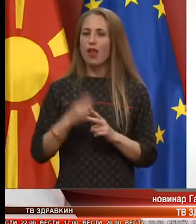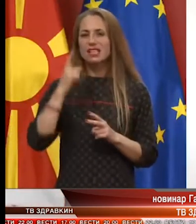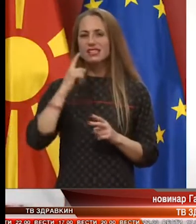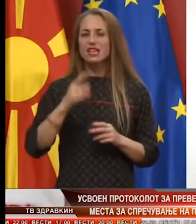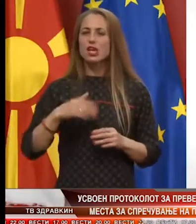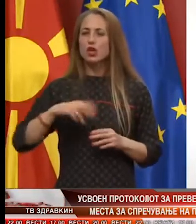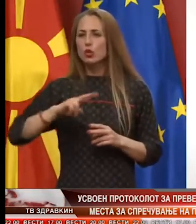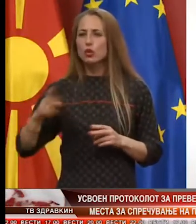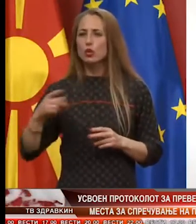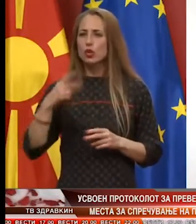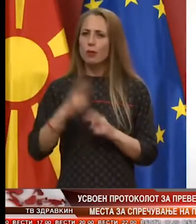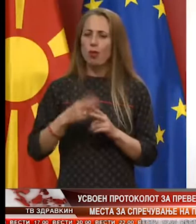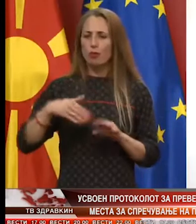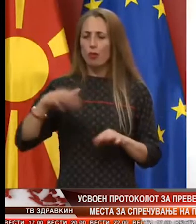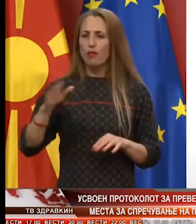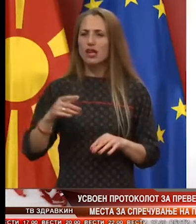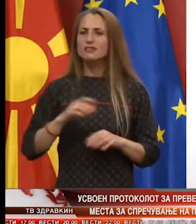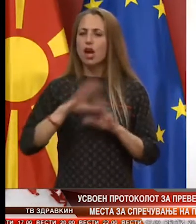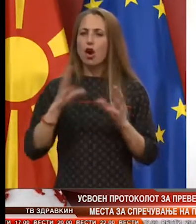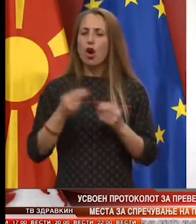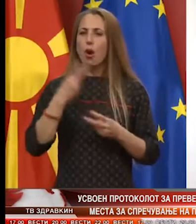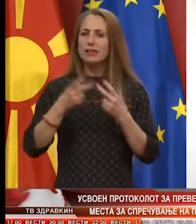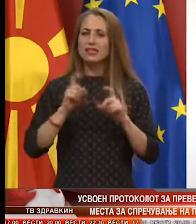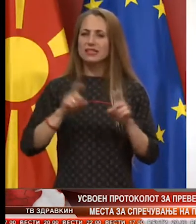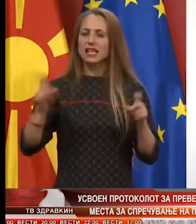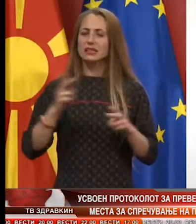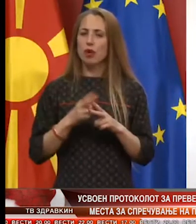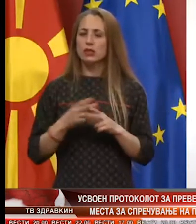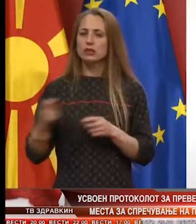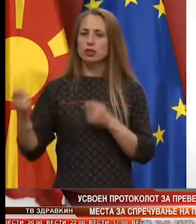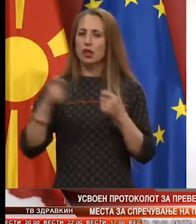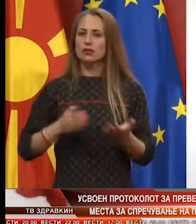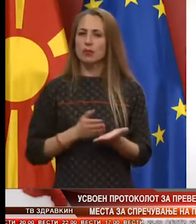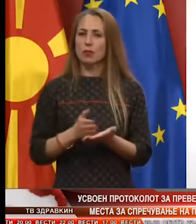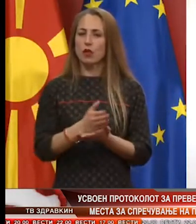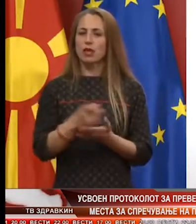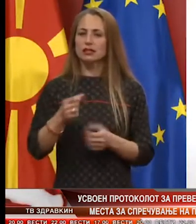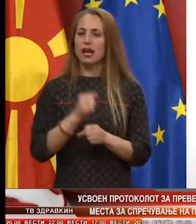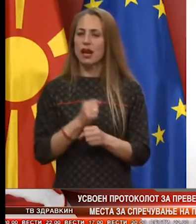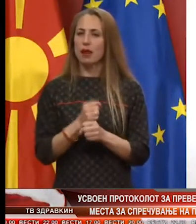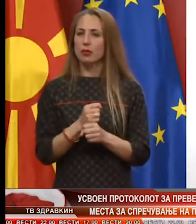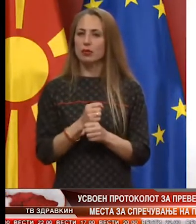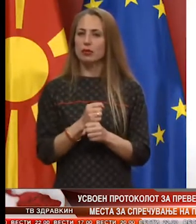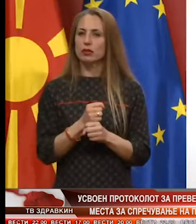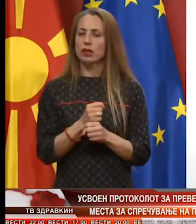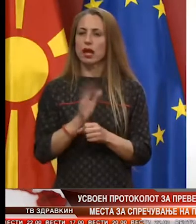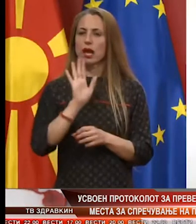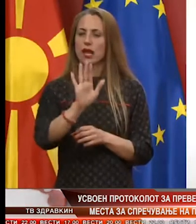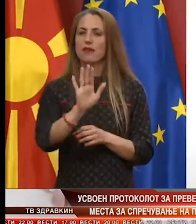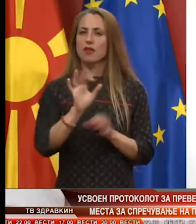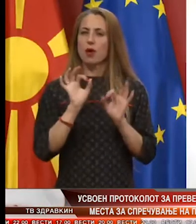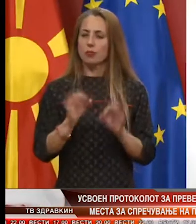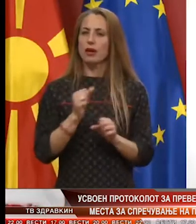на граѓани, се додека Комисијата за заразни болести не донесе протокол за функционирање нивно соодветно